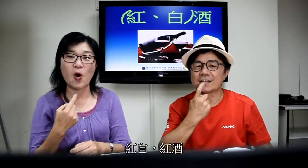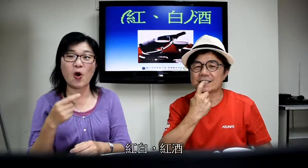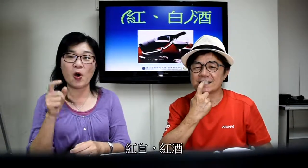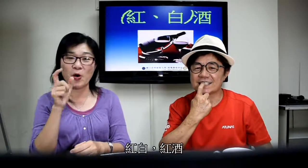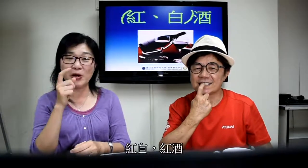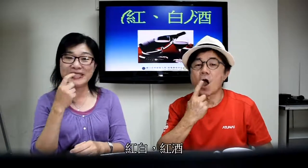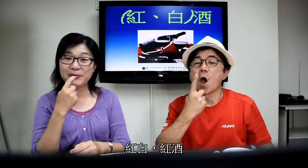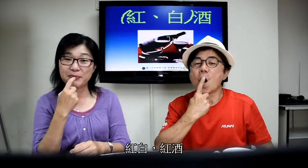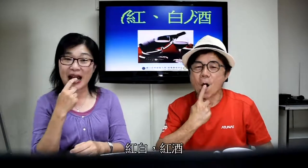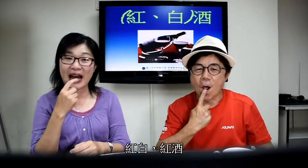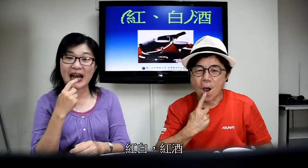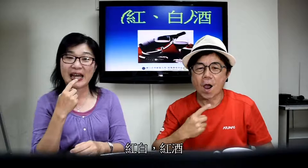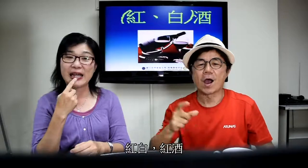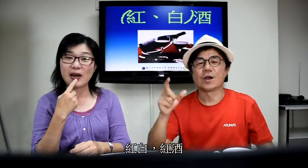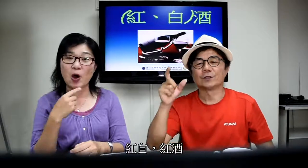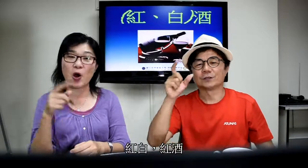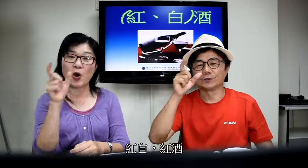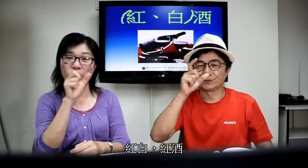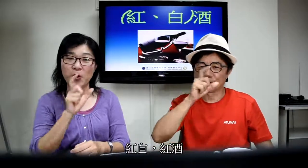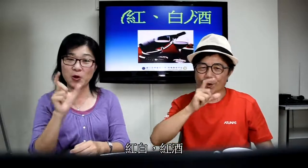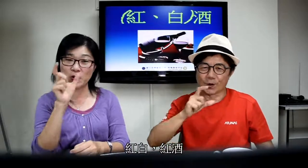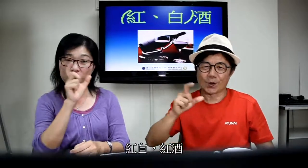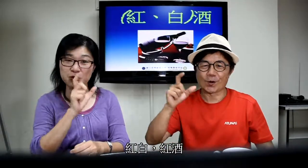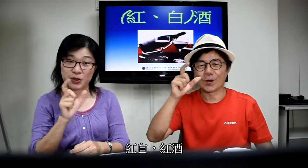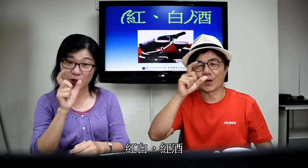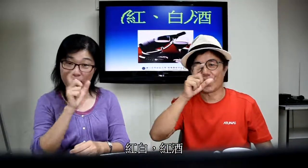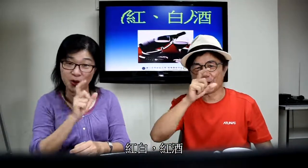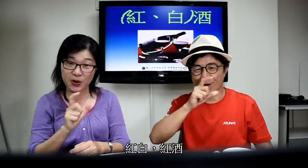红白，红酒，